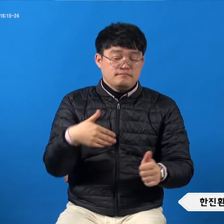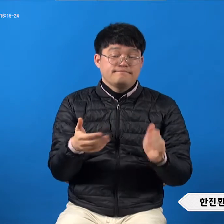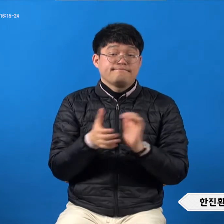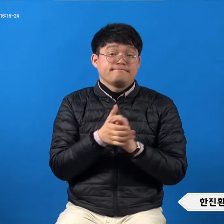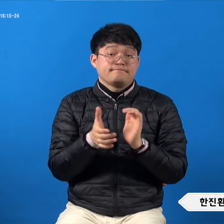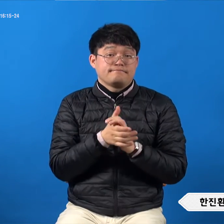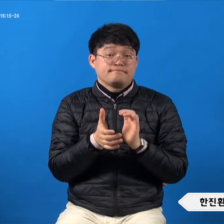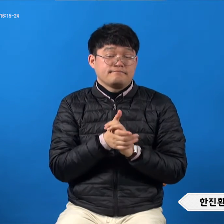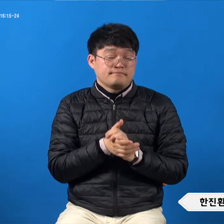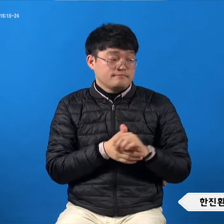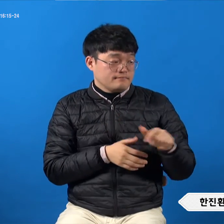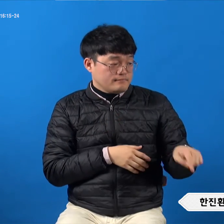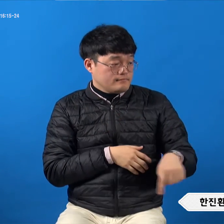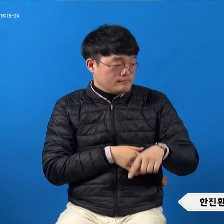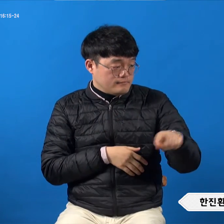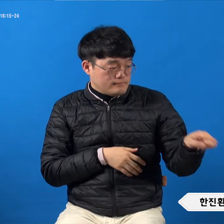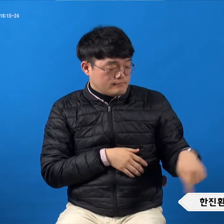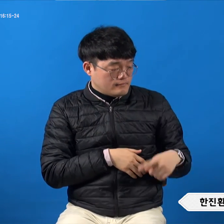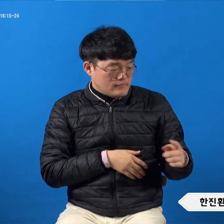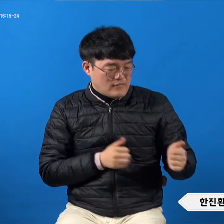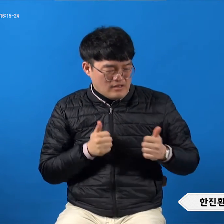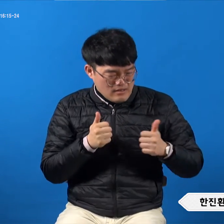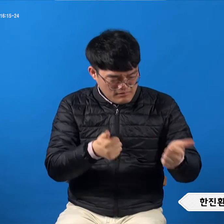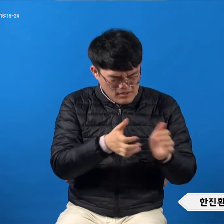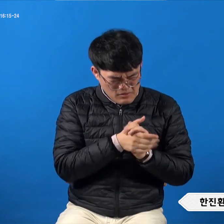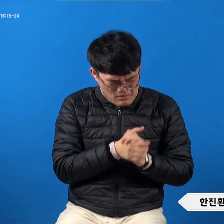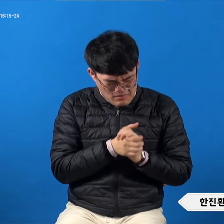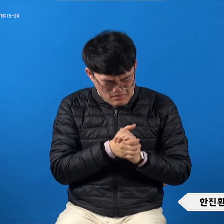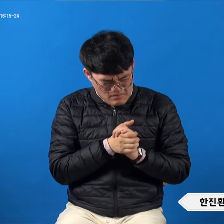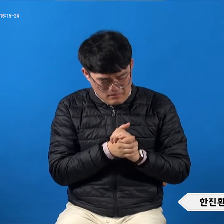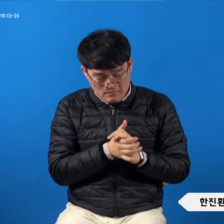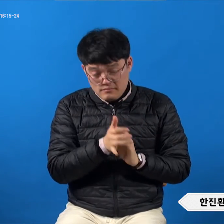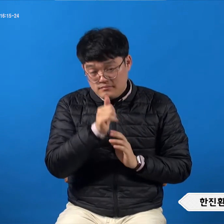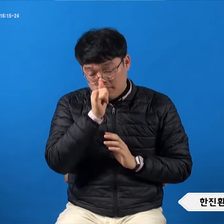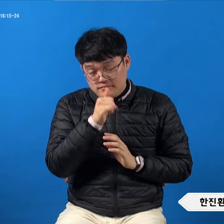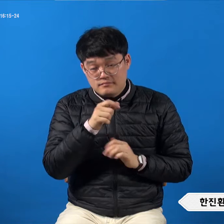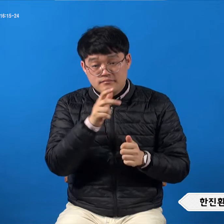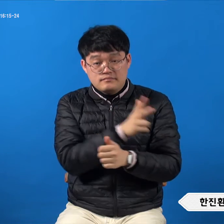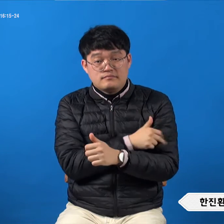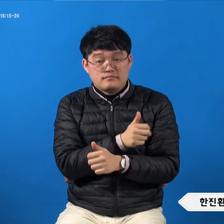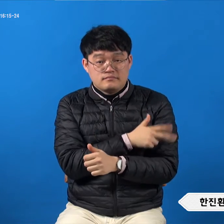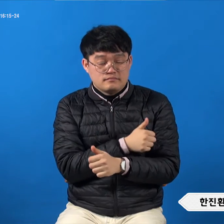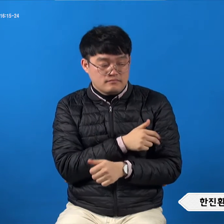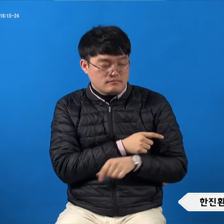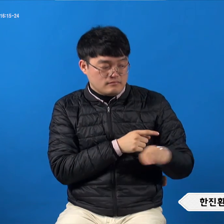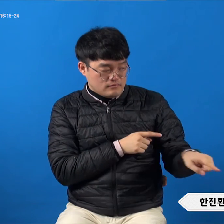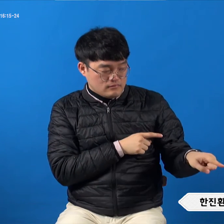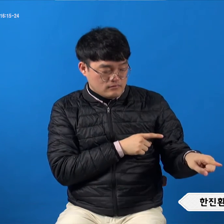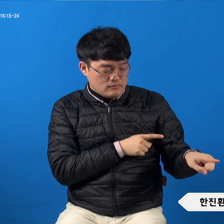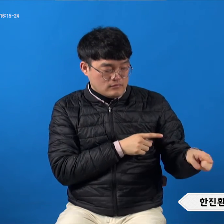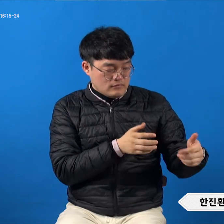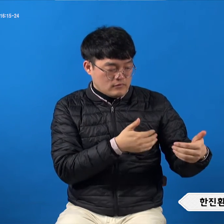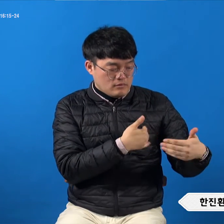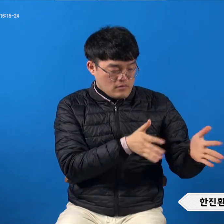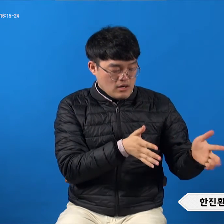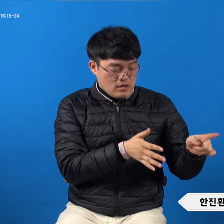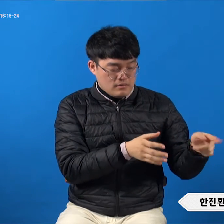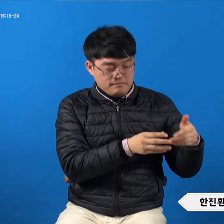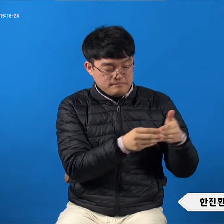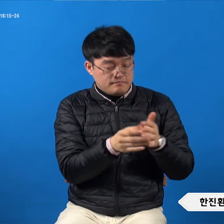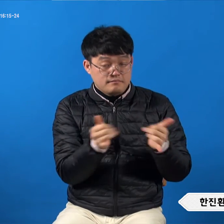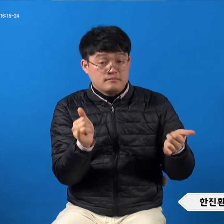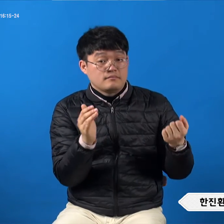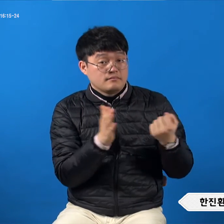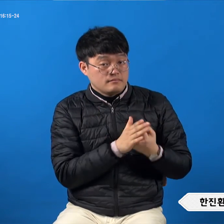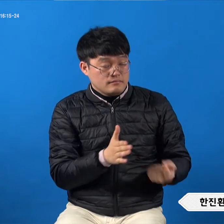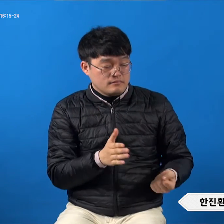전부 달라붙어서 얼마나 열심히 기도하는지요. 그 집사님 다락방 리더시니까, 그러니까 다락방